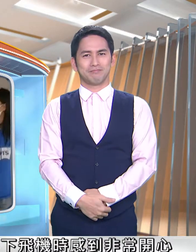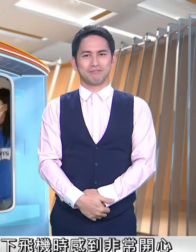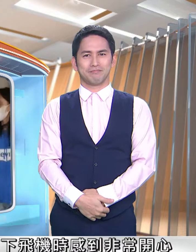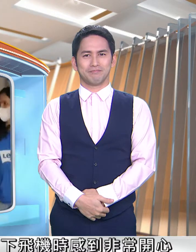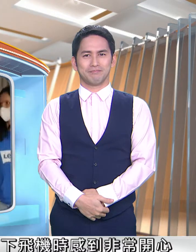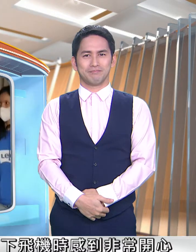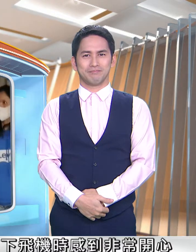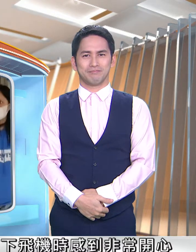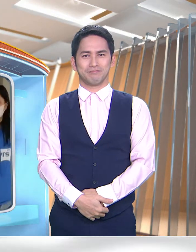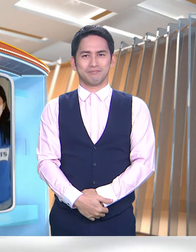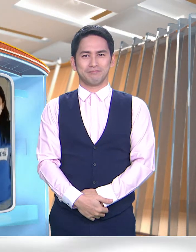开心。